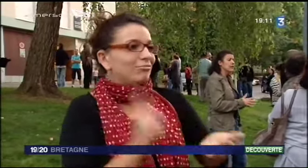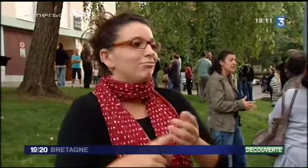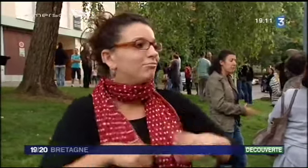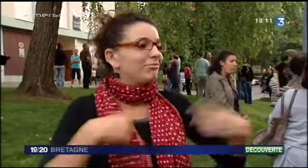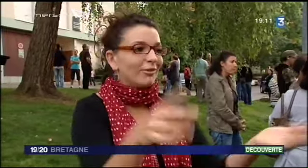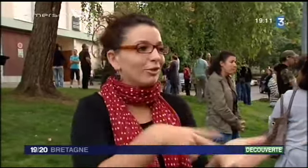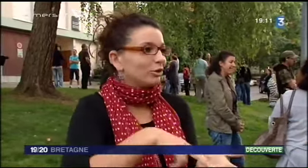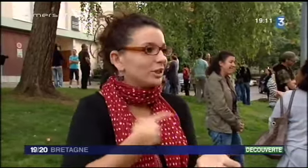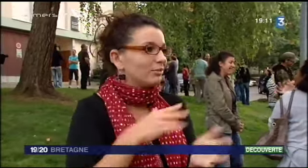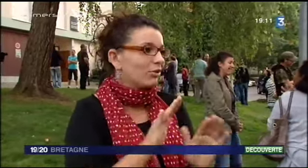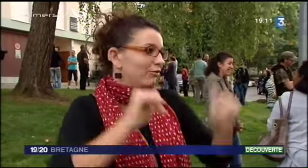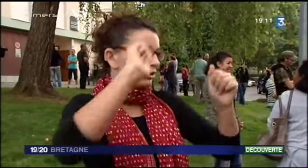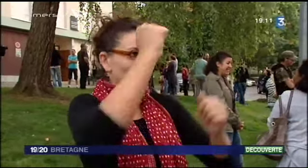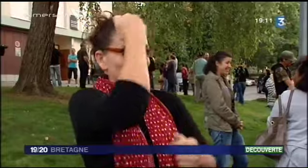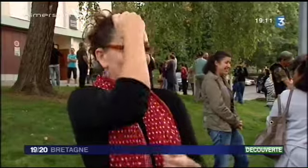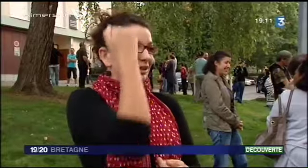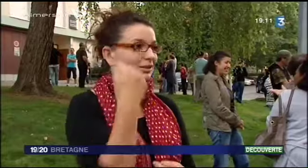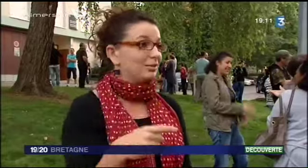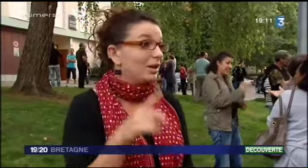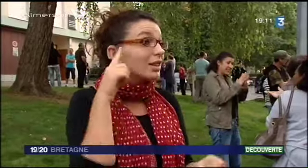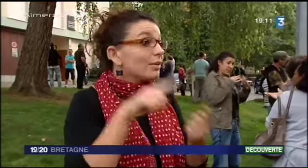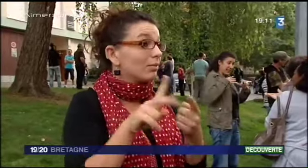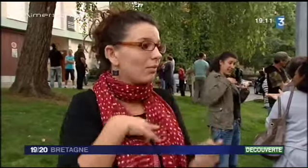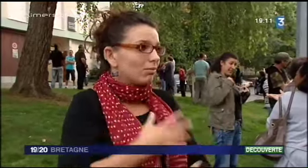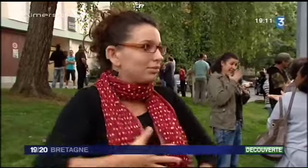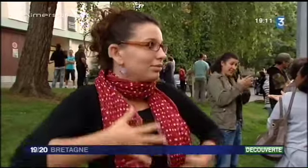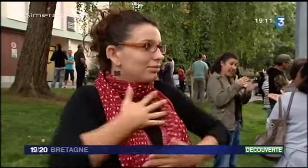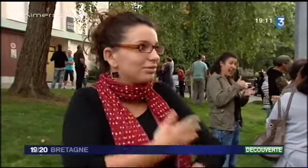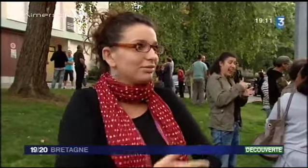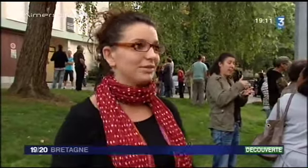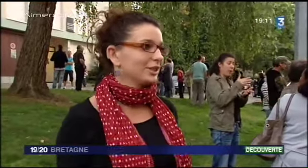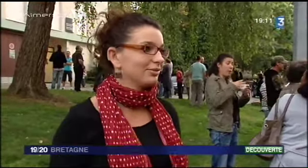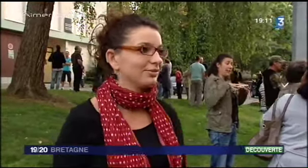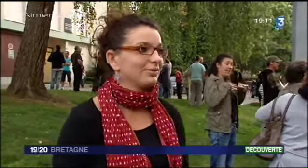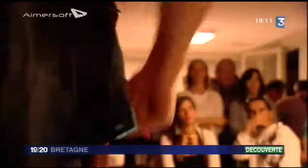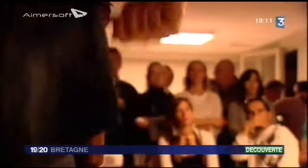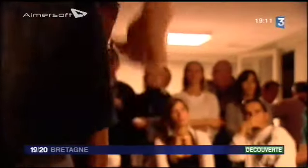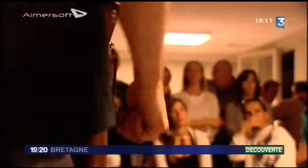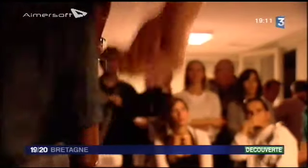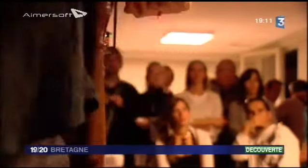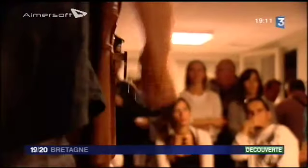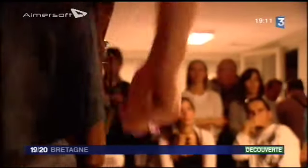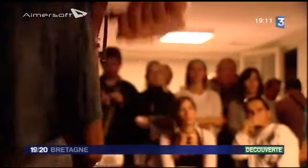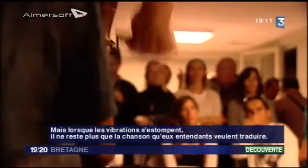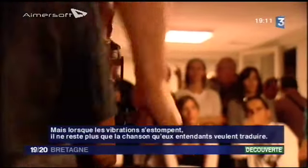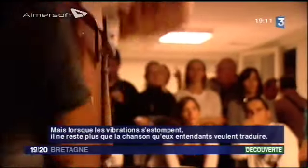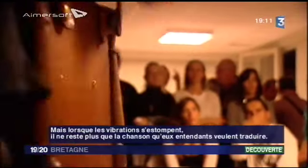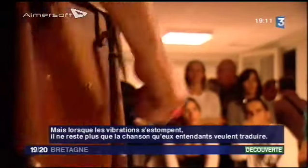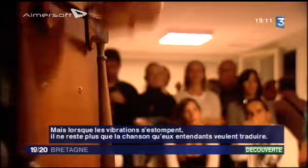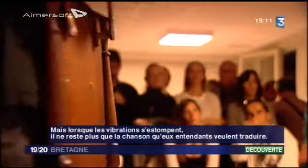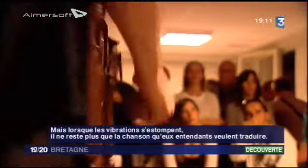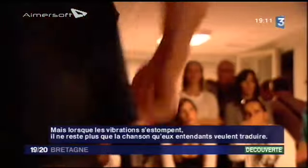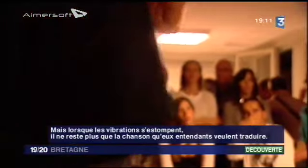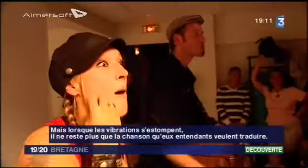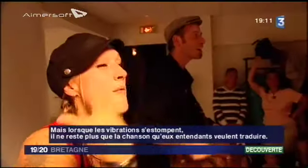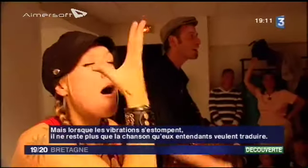que je danse. Je suis vraiment heureuse de danser, c'est un vrai plaisir pour moi. Mais quand les vibrations s'estompent, il ne reste